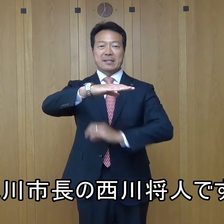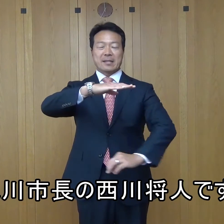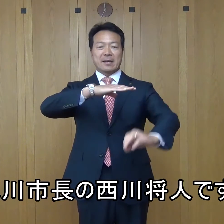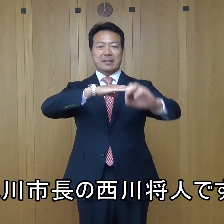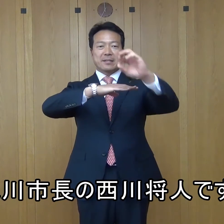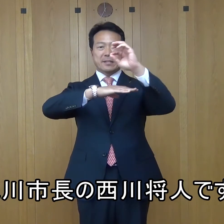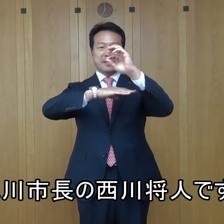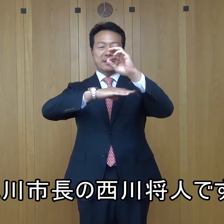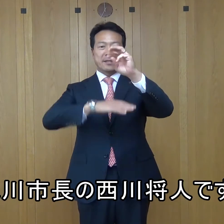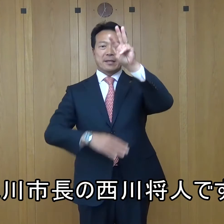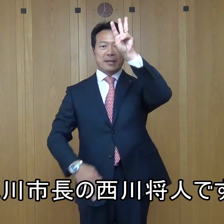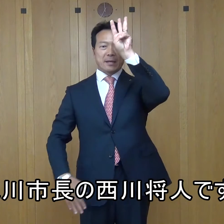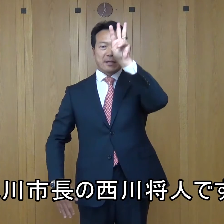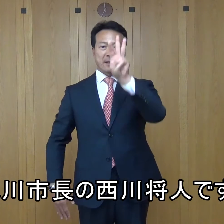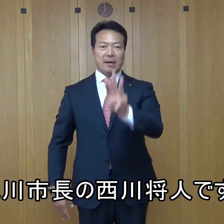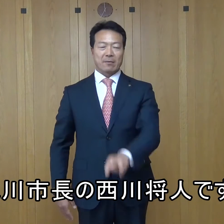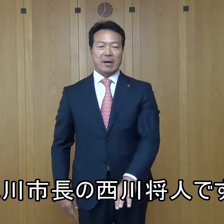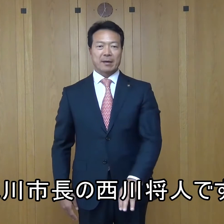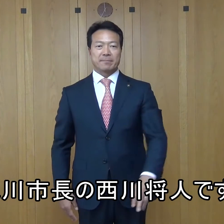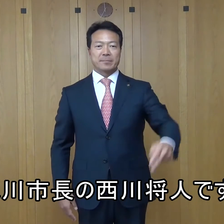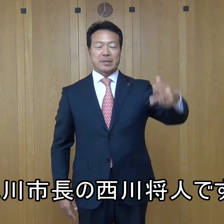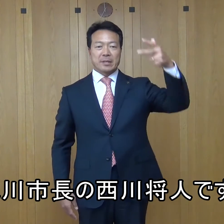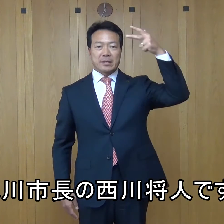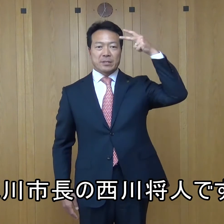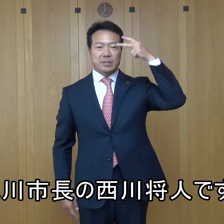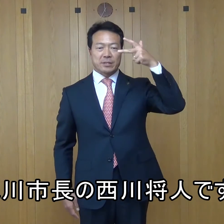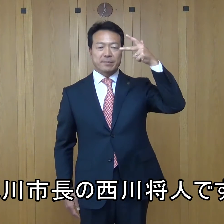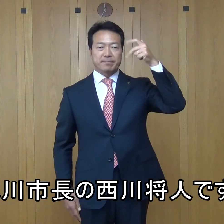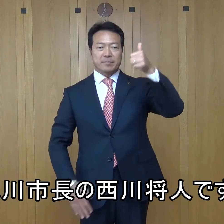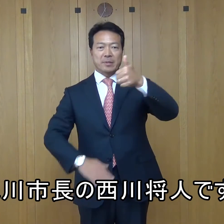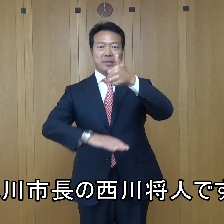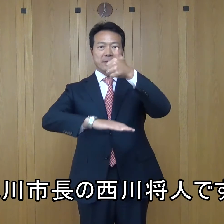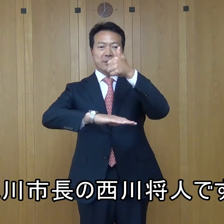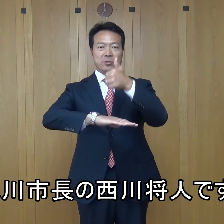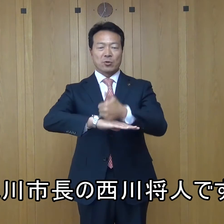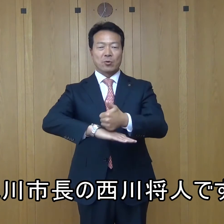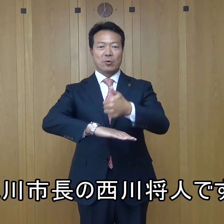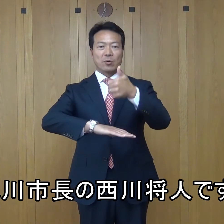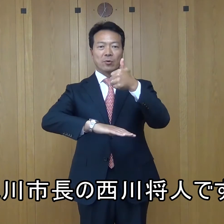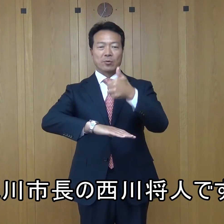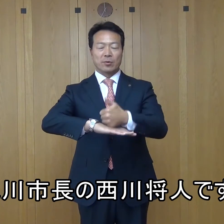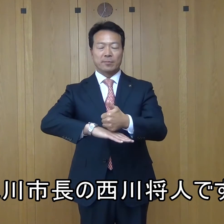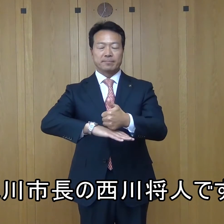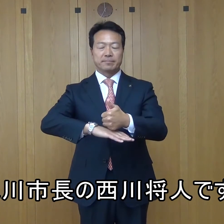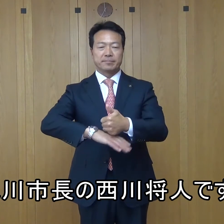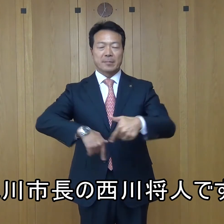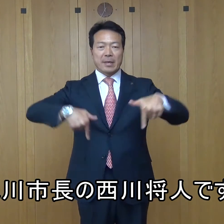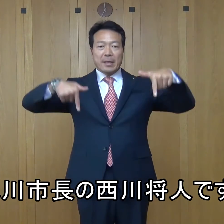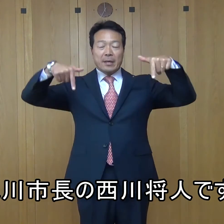旭川市長の